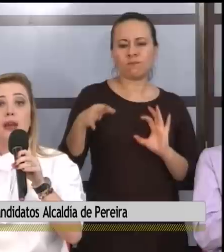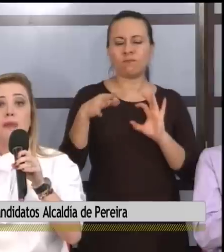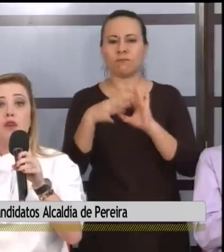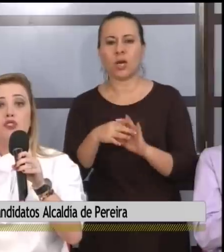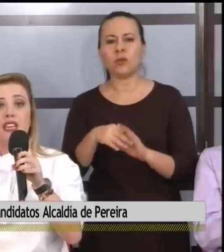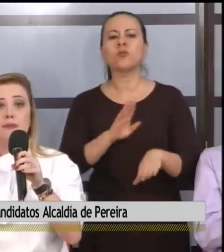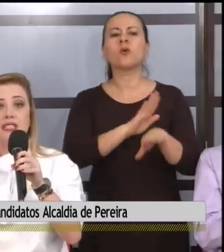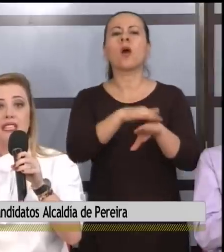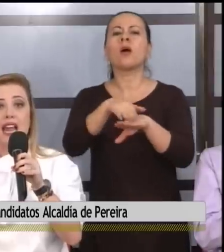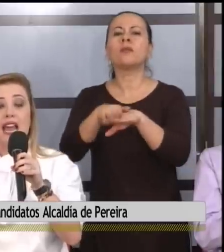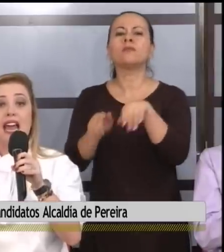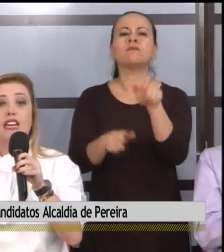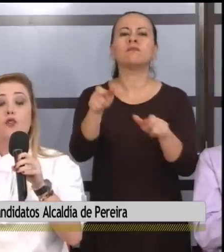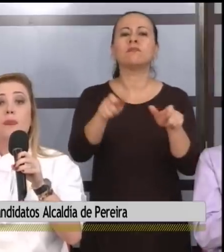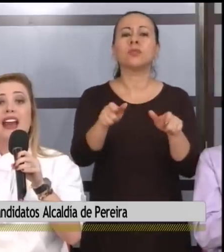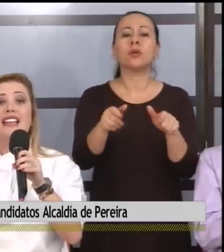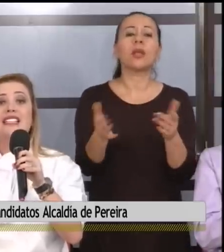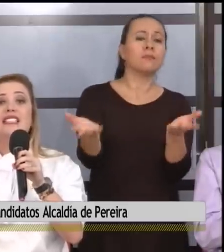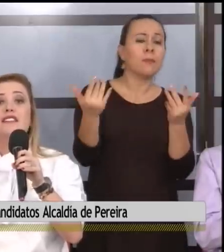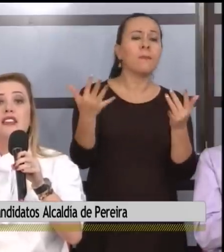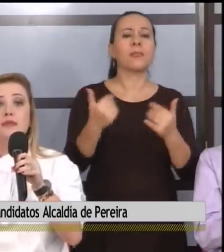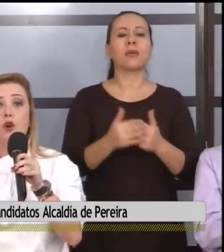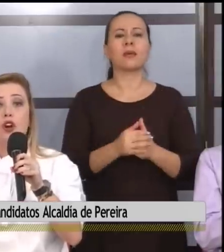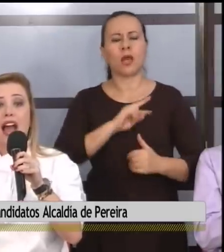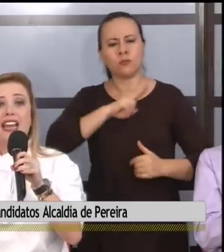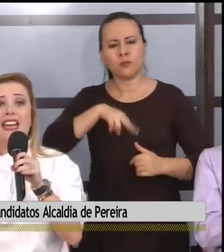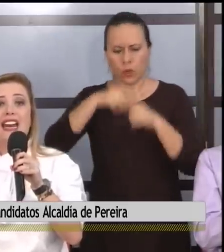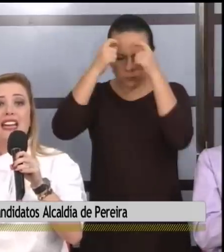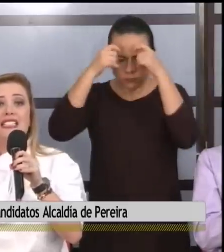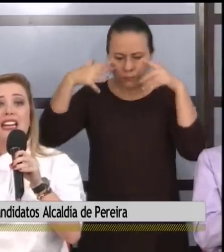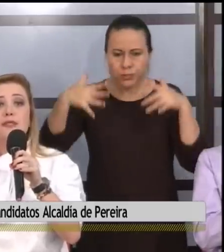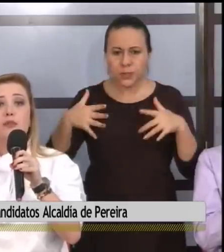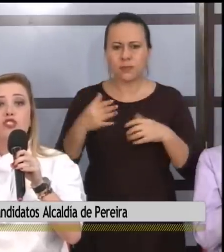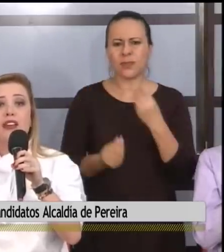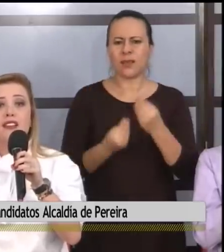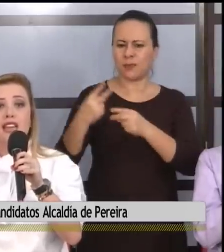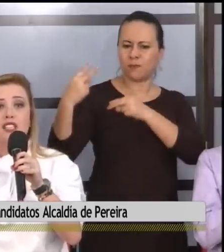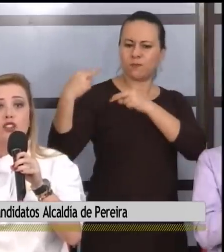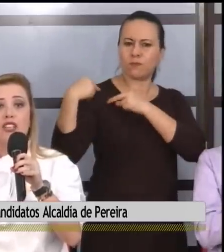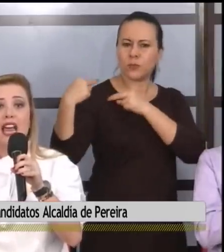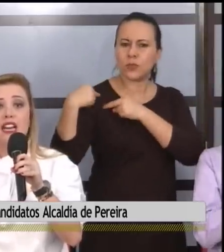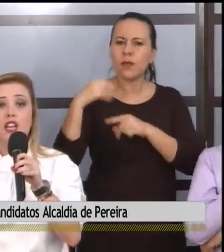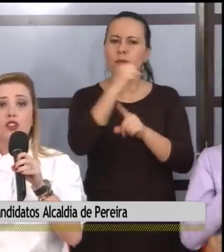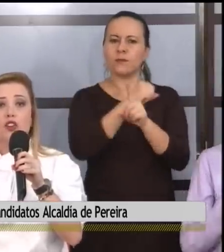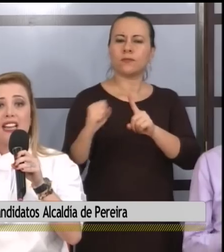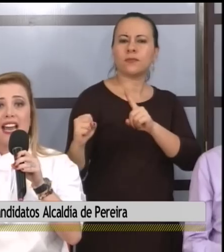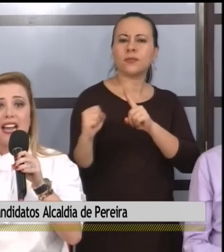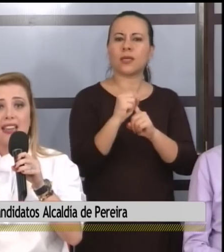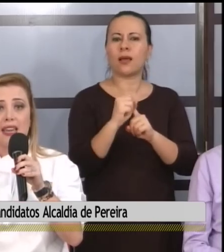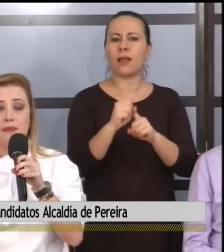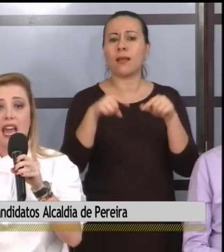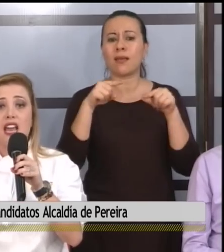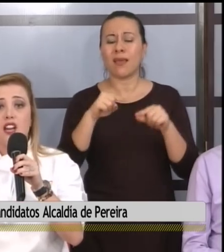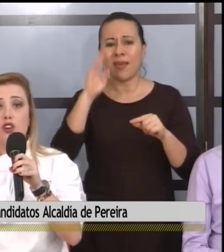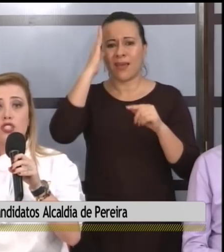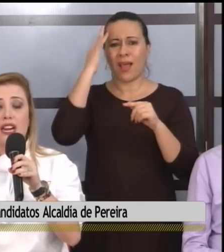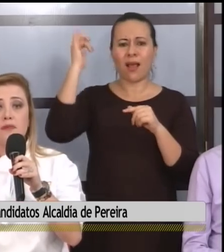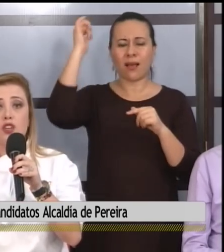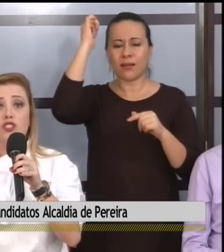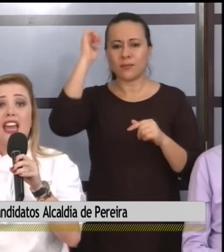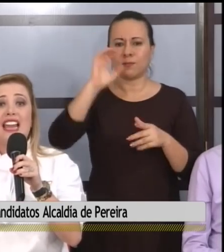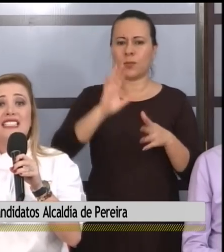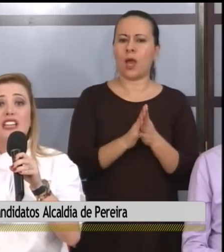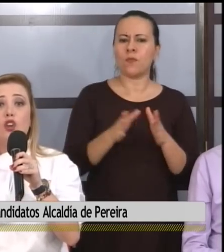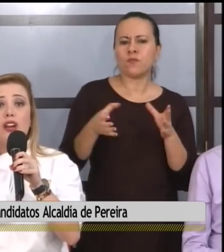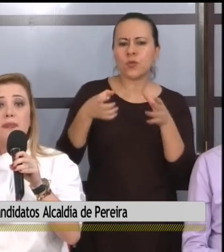Hago un llamado muy especial a recuperar ese civismo, a generar esa responsabilidad social, donde la academia, los